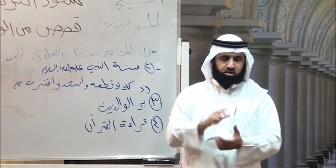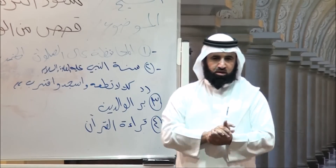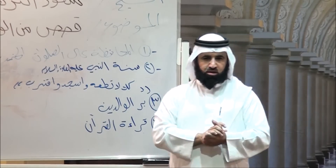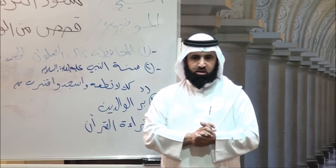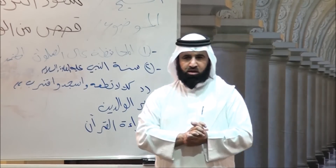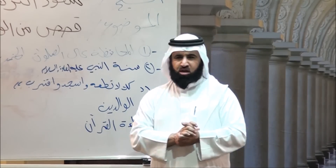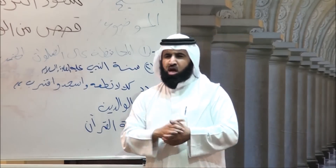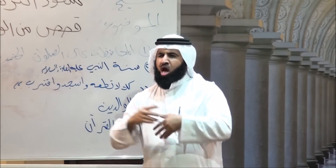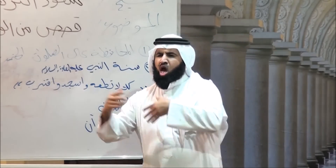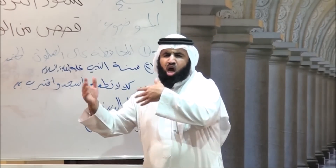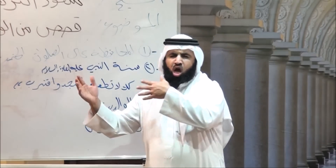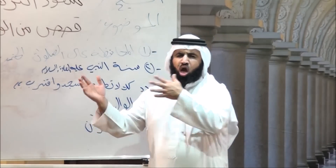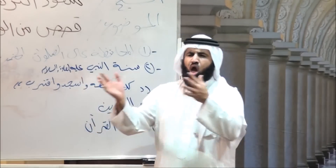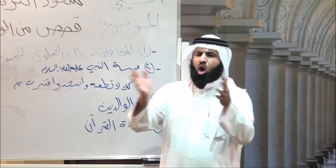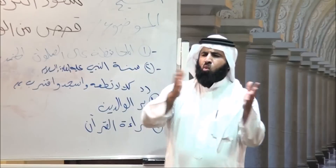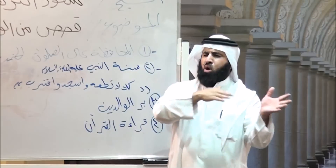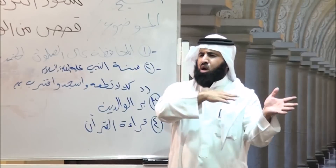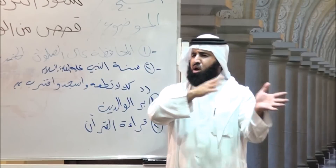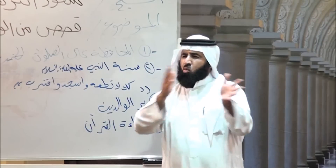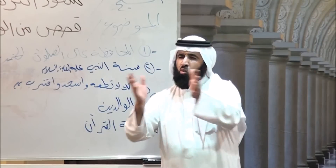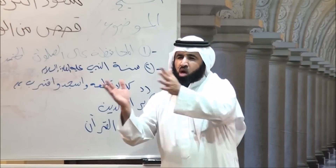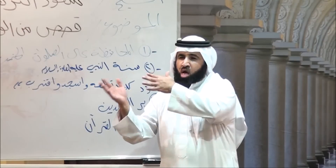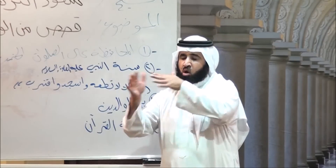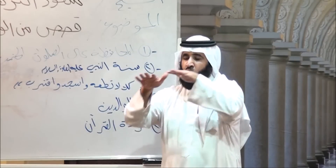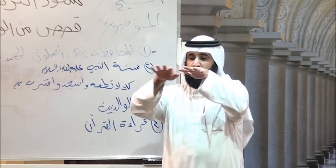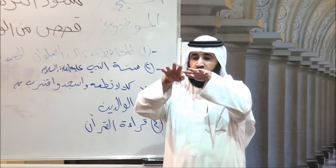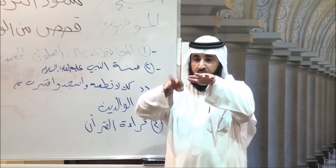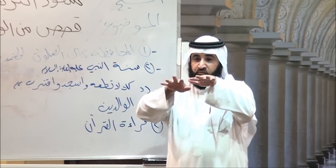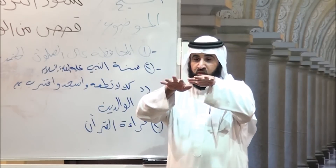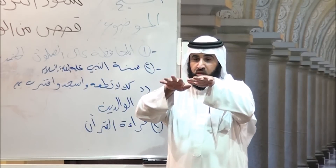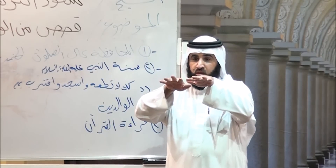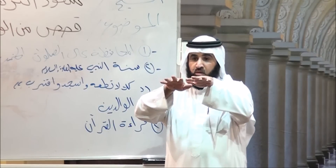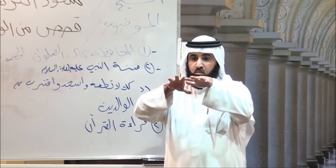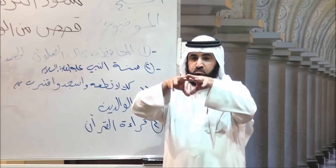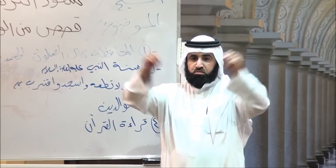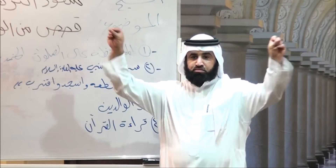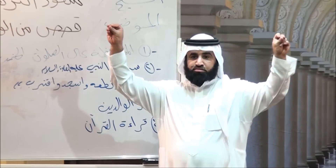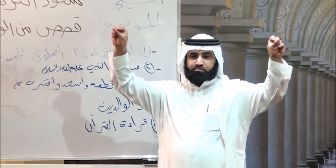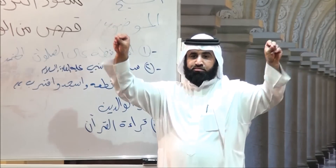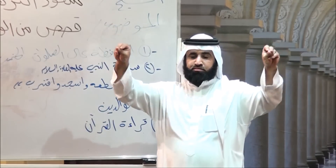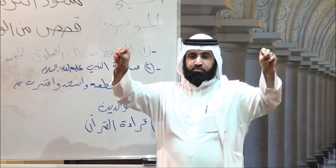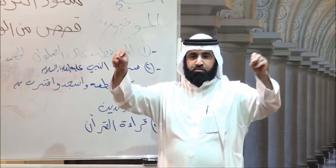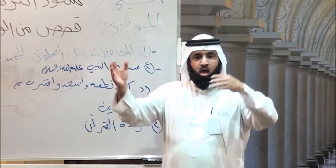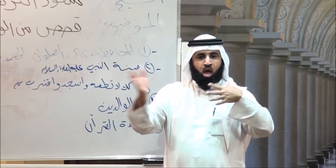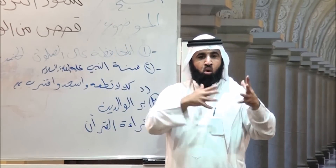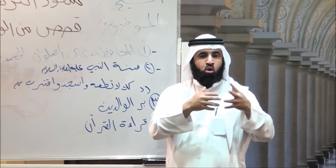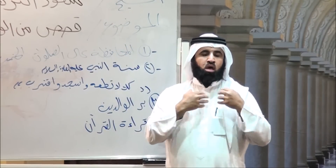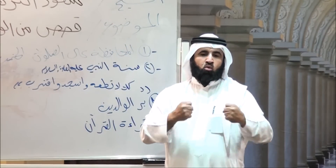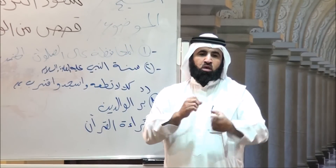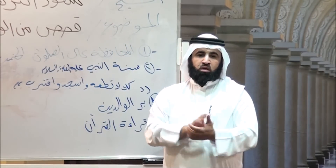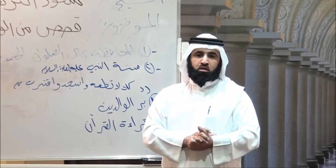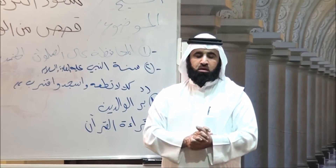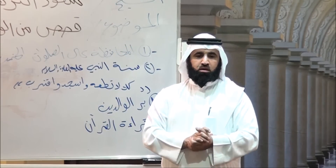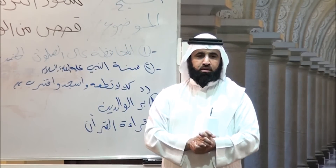والريح تعبث بالسحاب وتزجيه، تسوقه، تحركه،